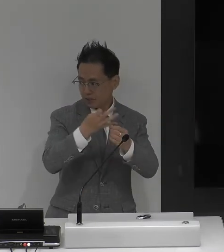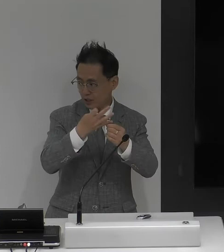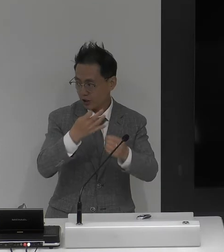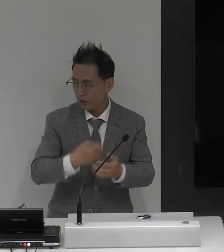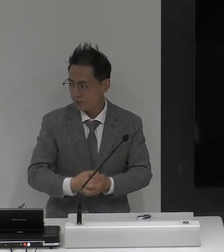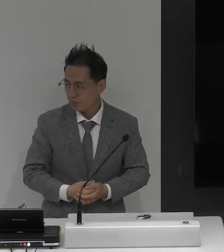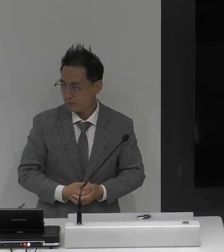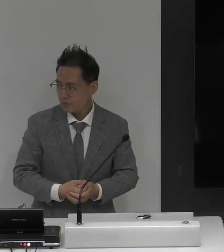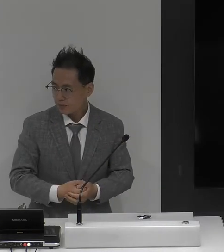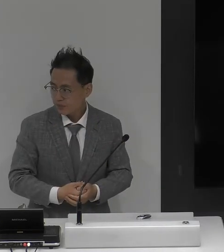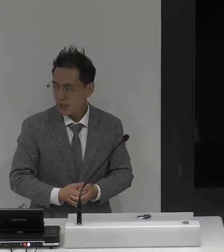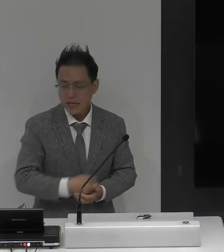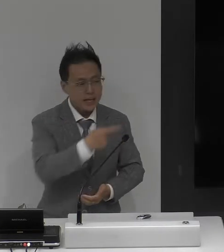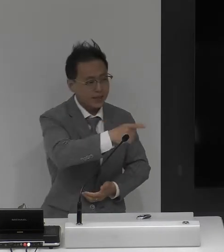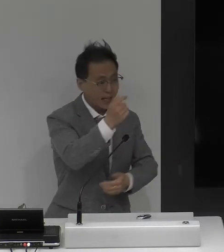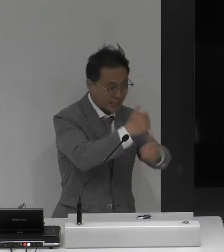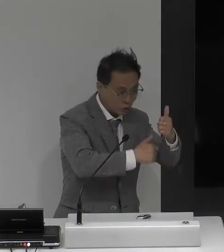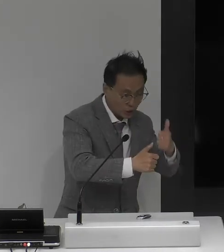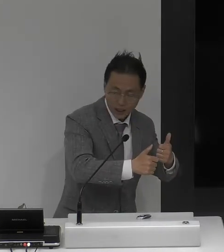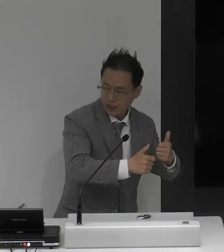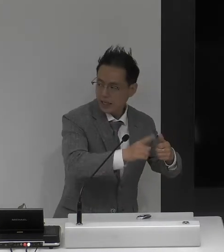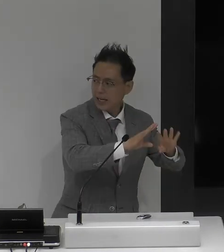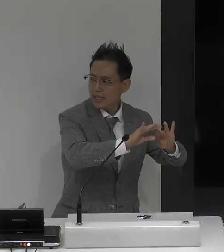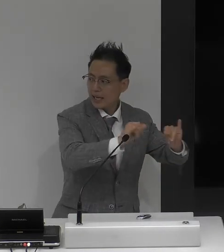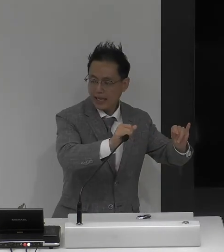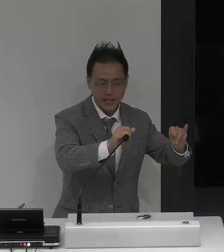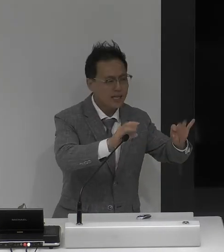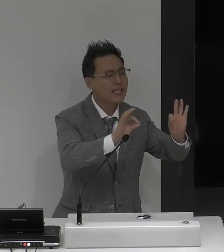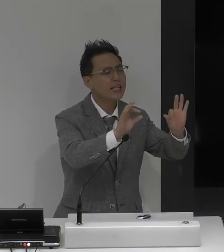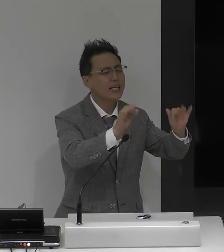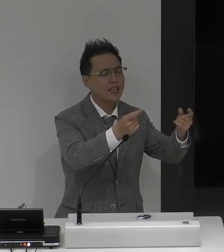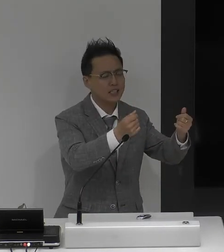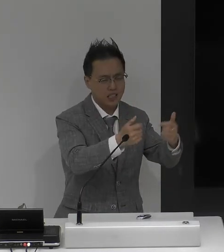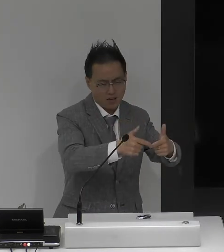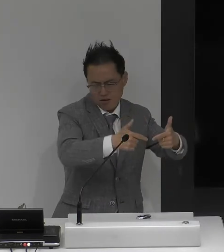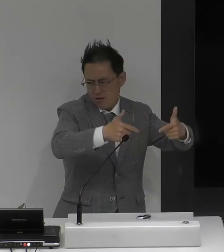14절이요. 내 자손이 땅에 티끌같이